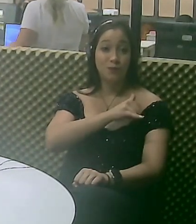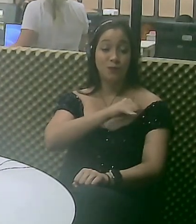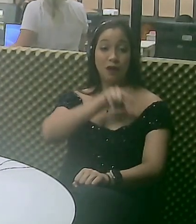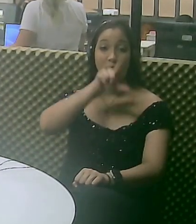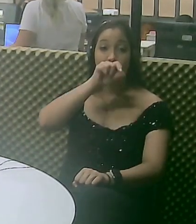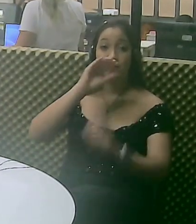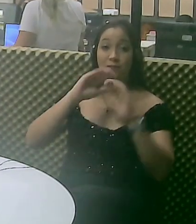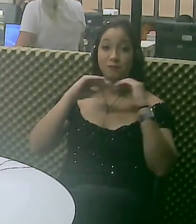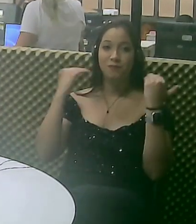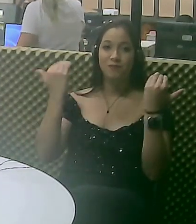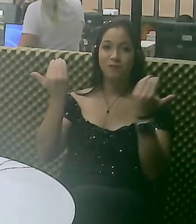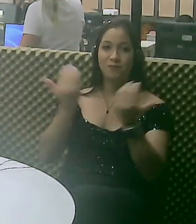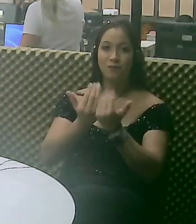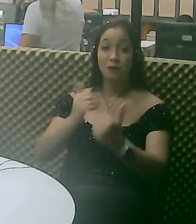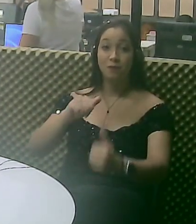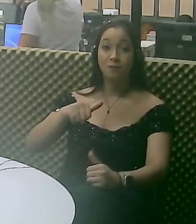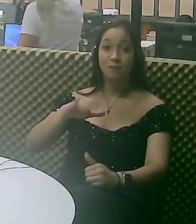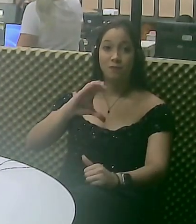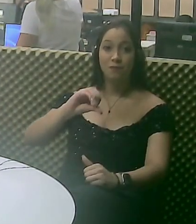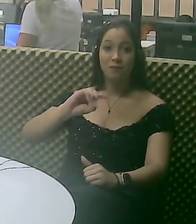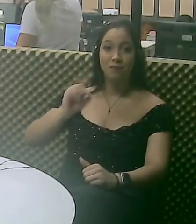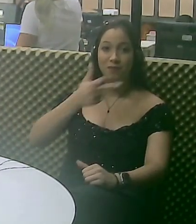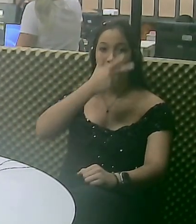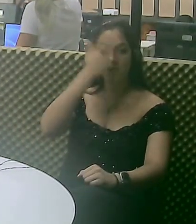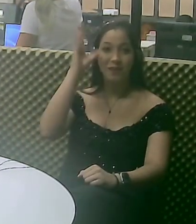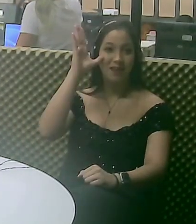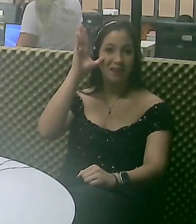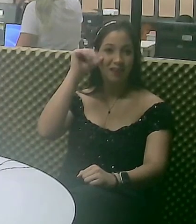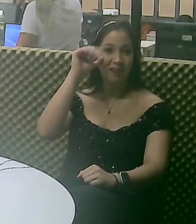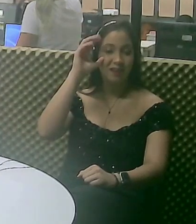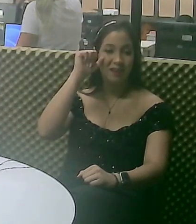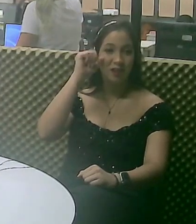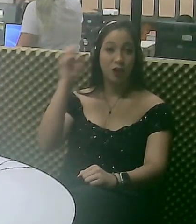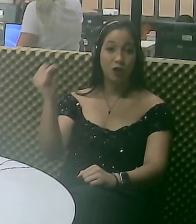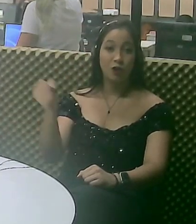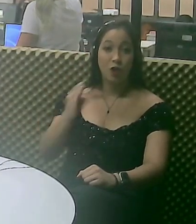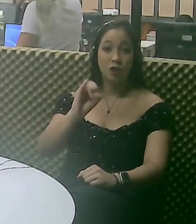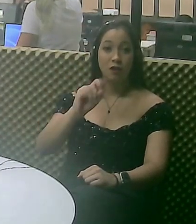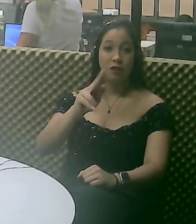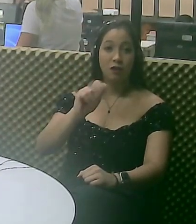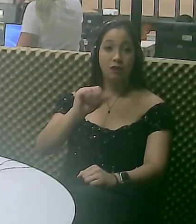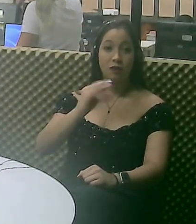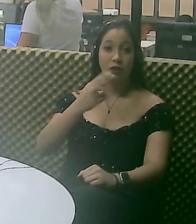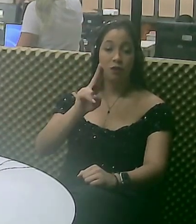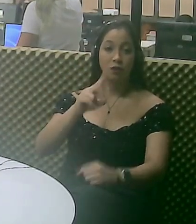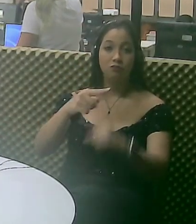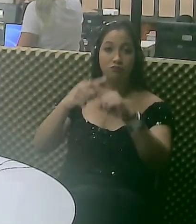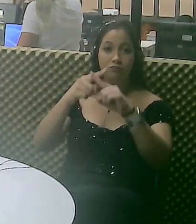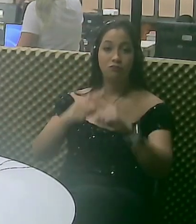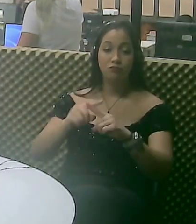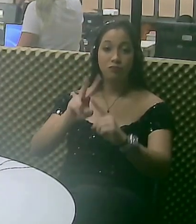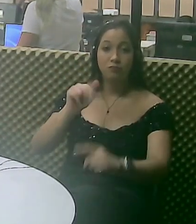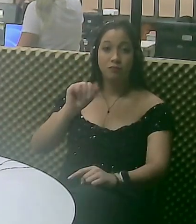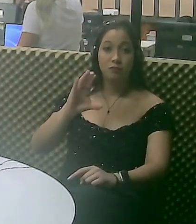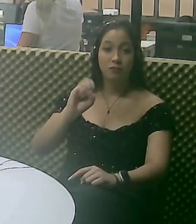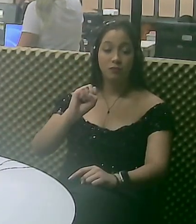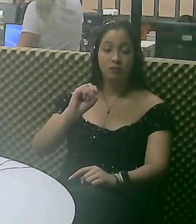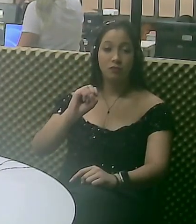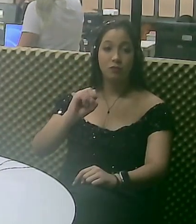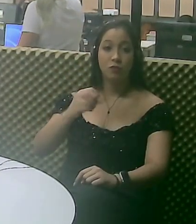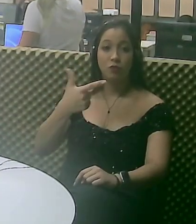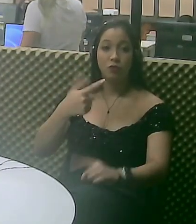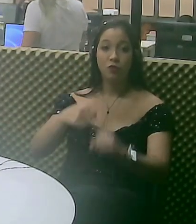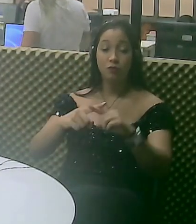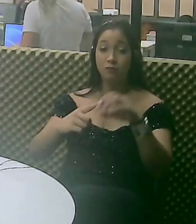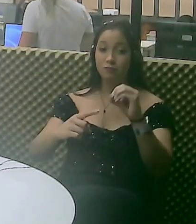do Sabiá. Mais de 9 mil pessoas assistiram à vitória do Nova Iguaçu sobre o Vasco pelo placar de 2-0. O jogo